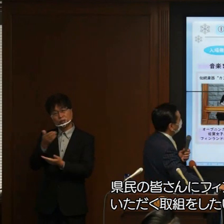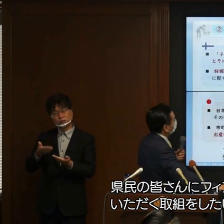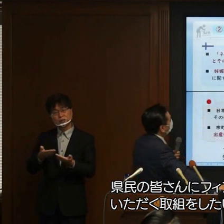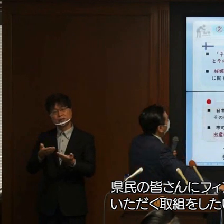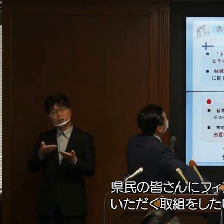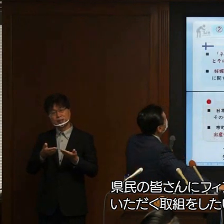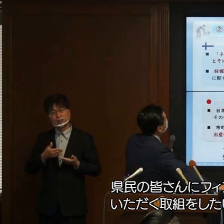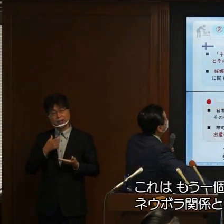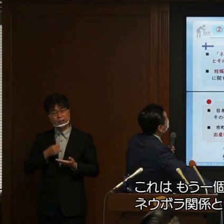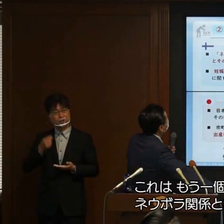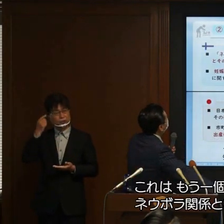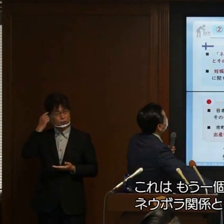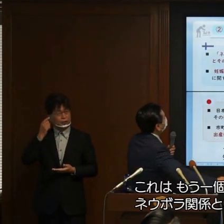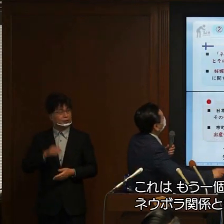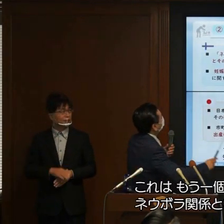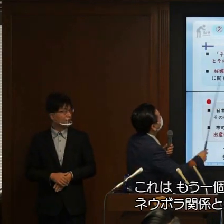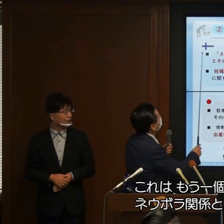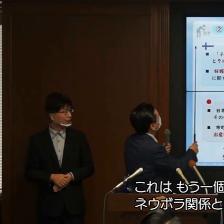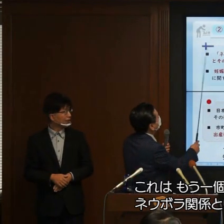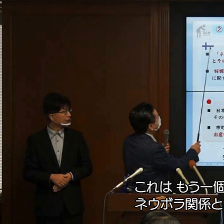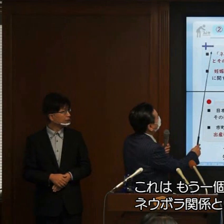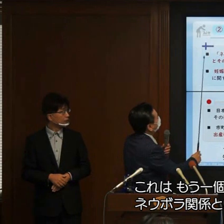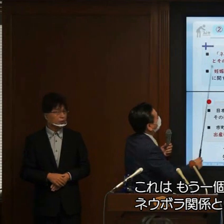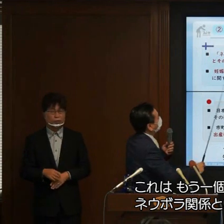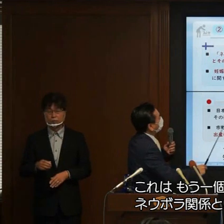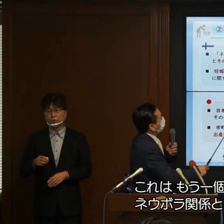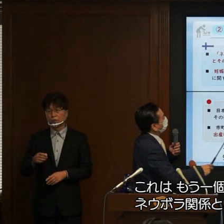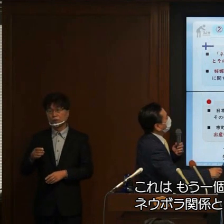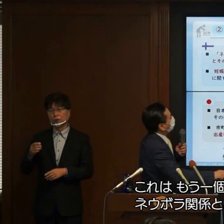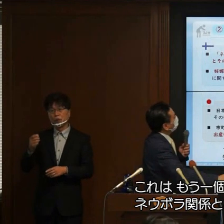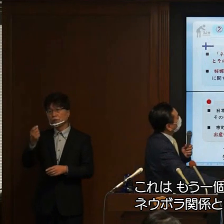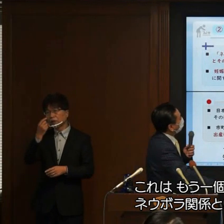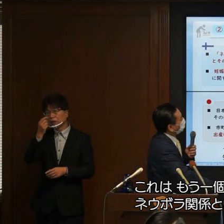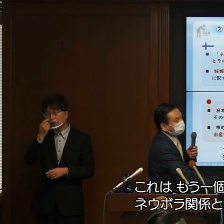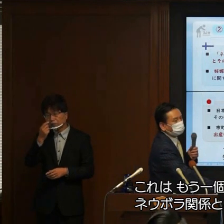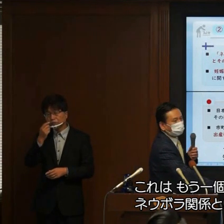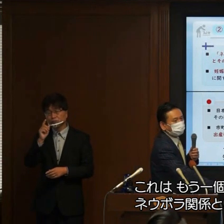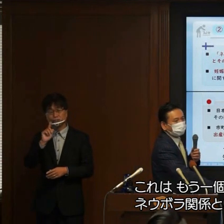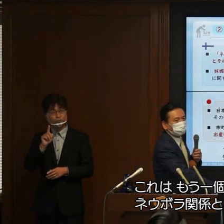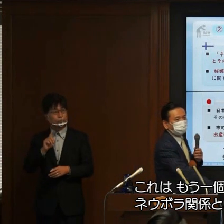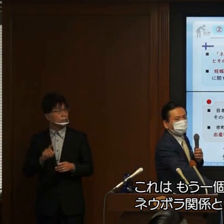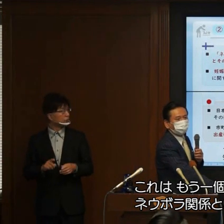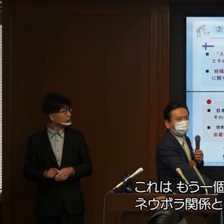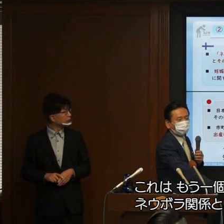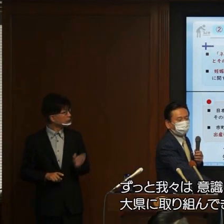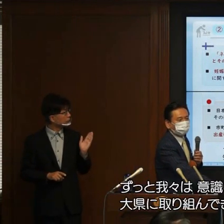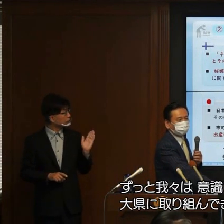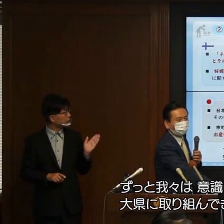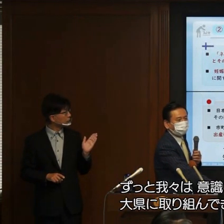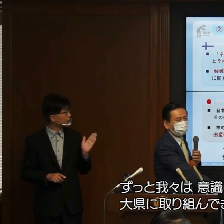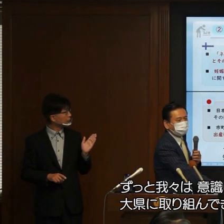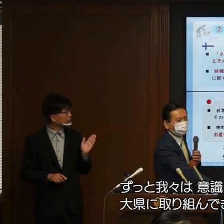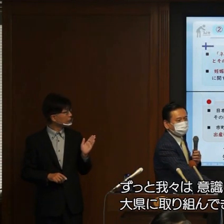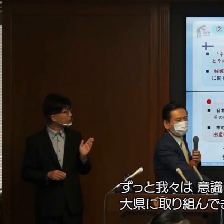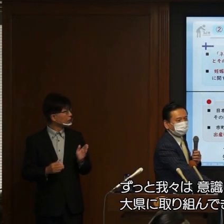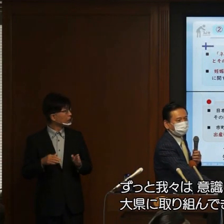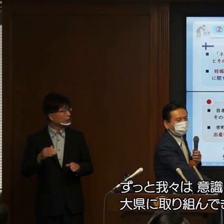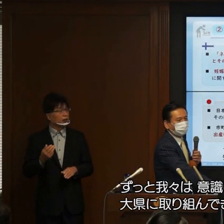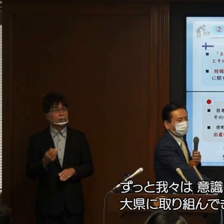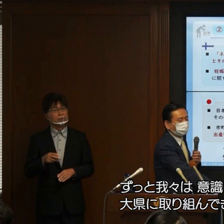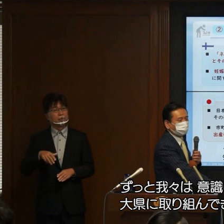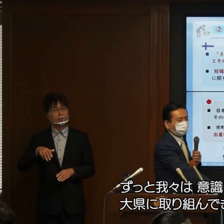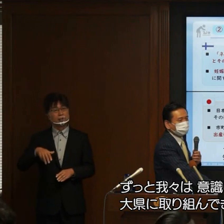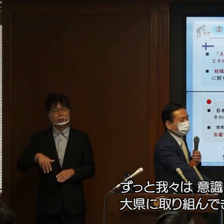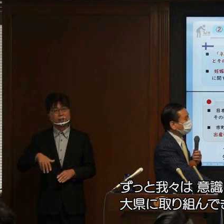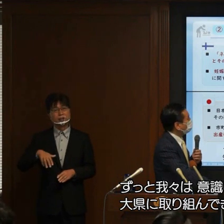はい。これはもう一個学ぶですが、このネウボラ関係というものをずっと我々意識しなが